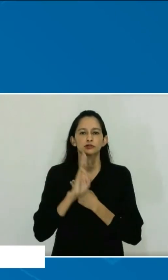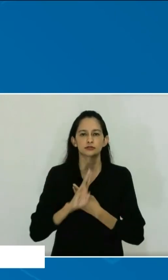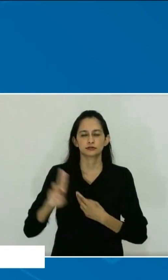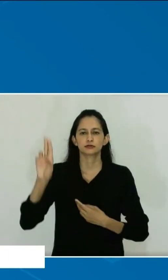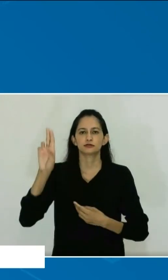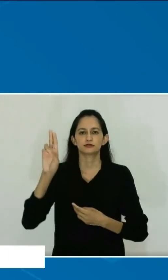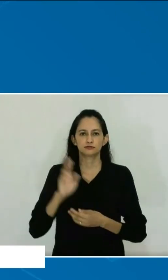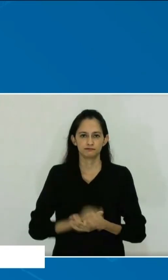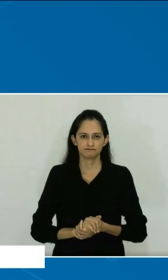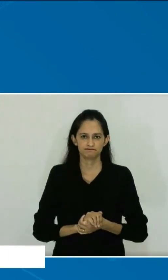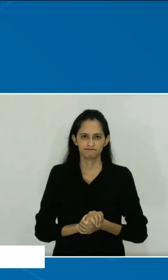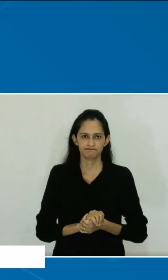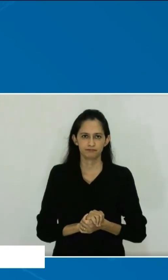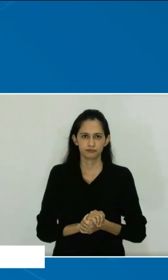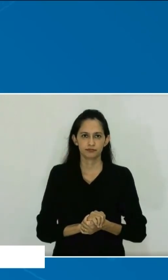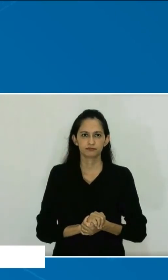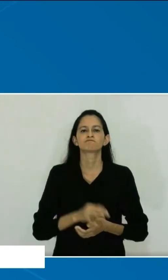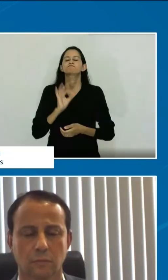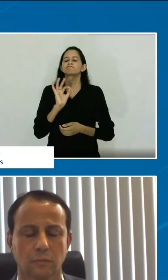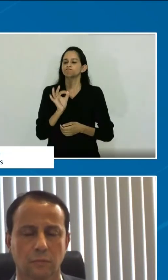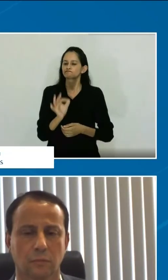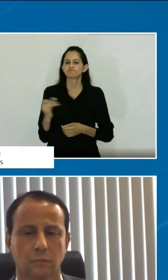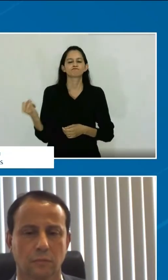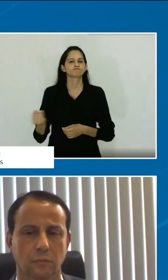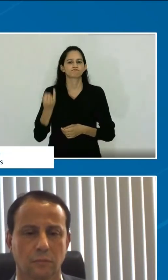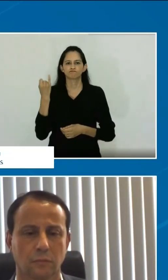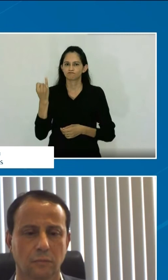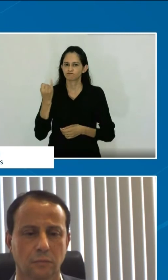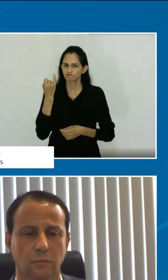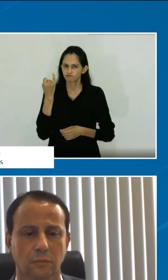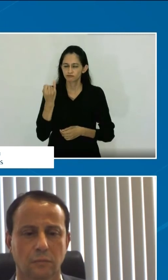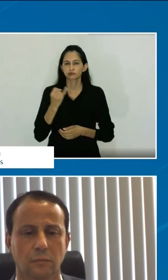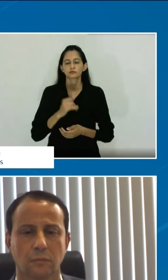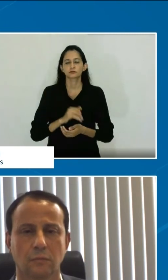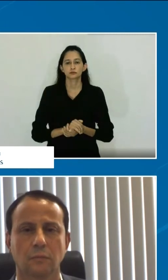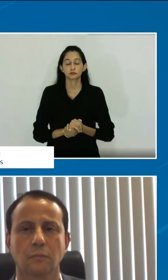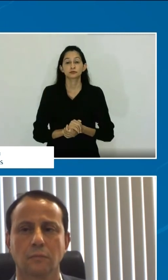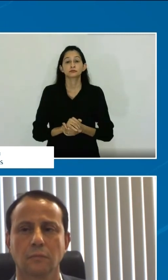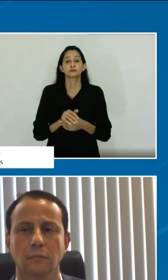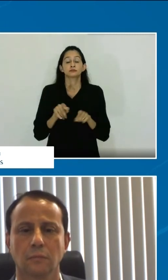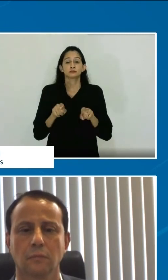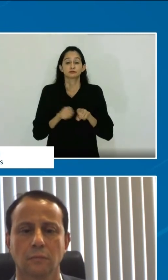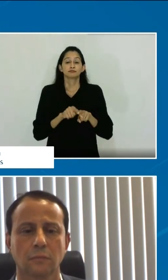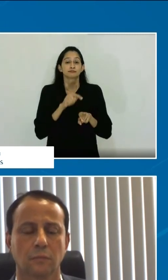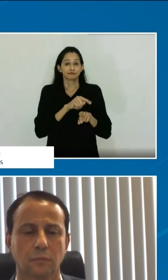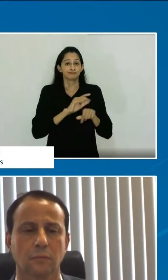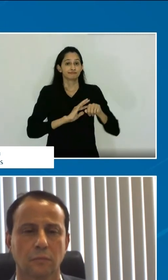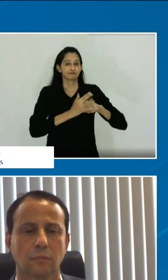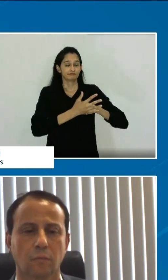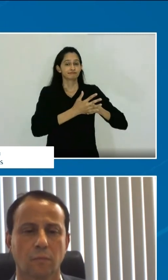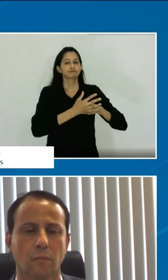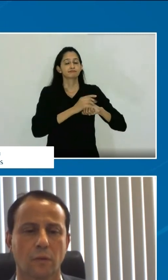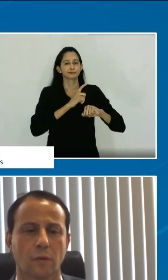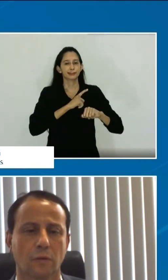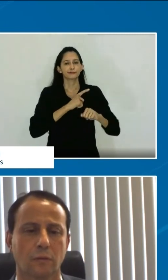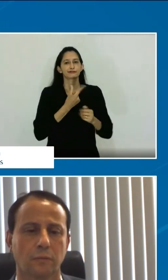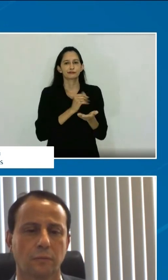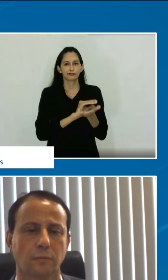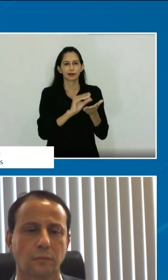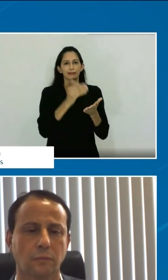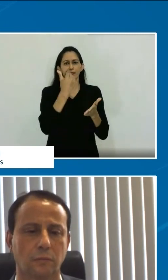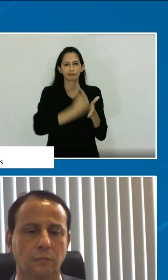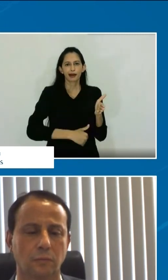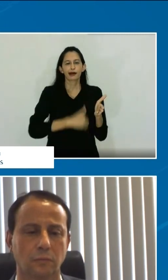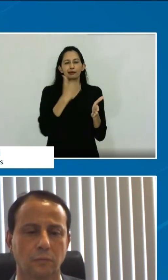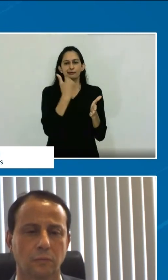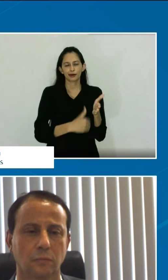país. Com certeza, de fato, muito importante. E mesmo num cenário de cortes, né? No bloco passado a gente comentava da